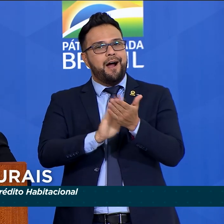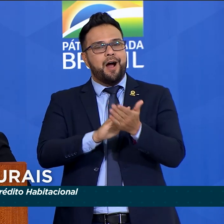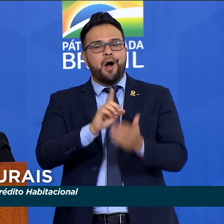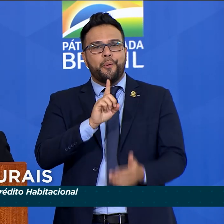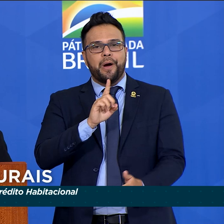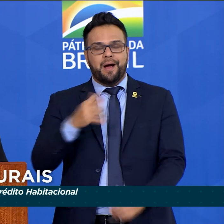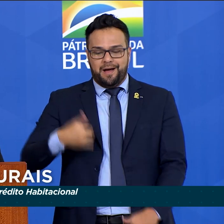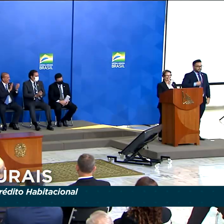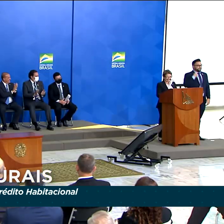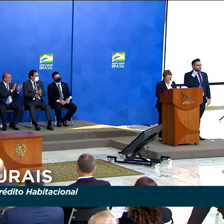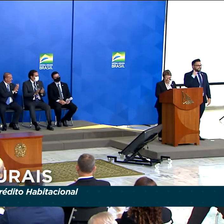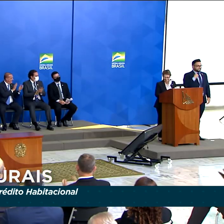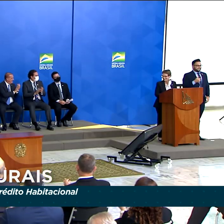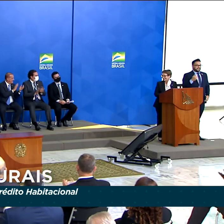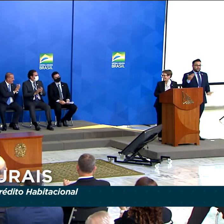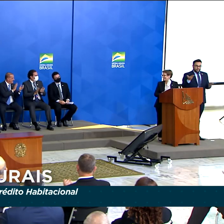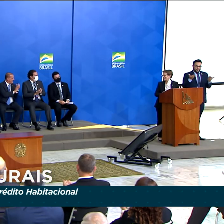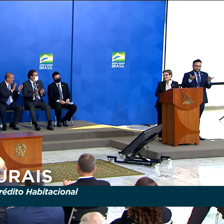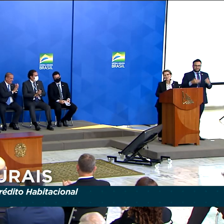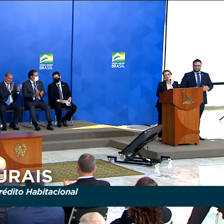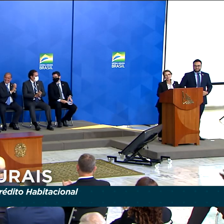seu aniversário hoje.